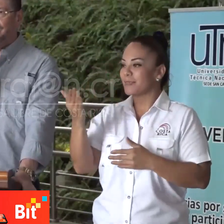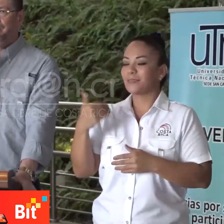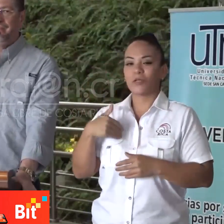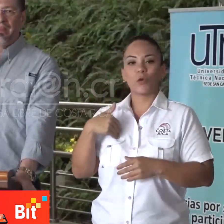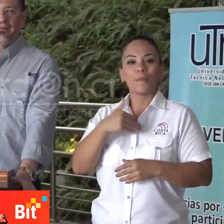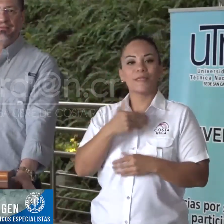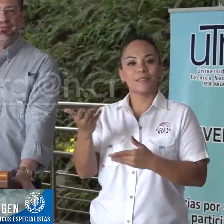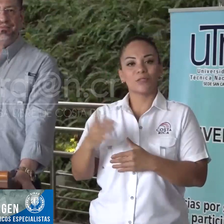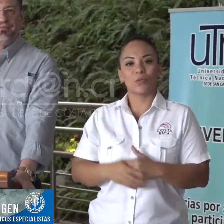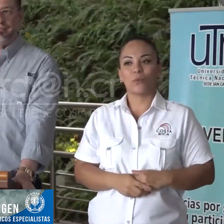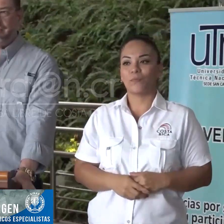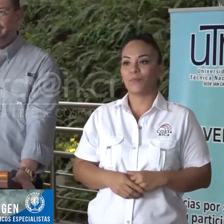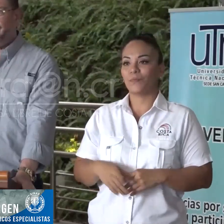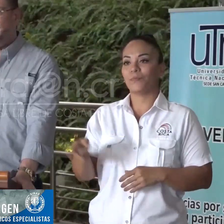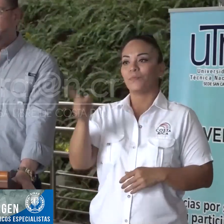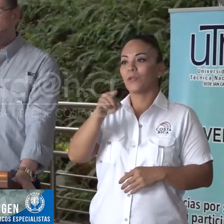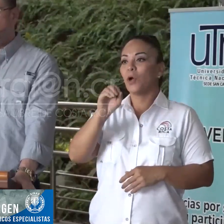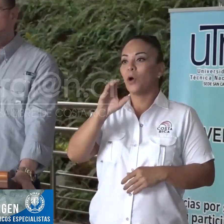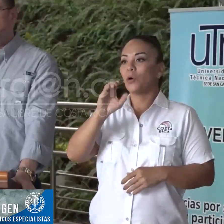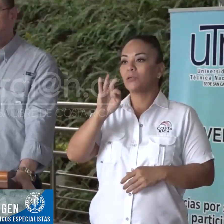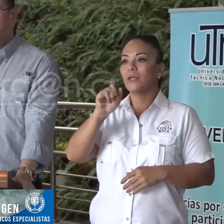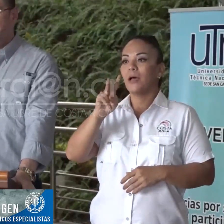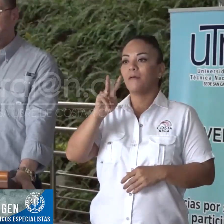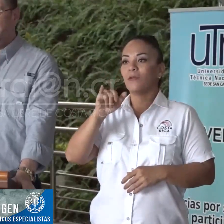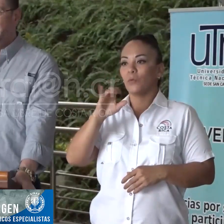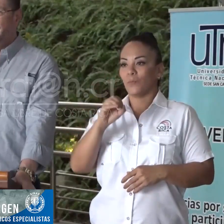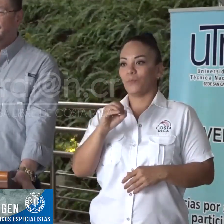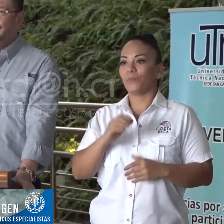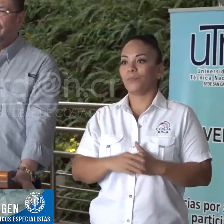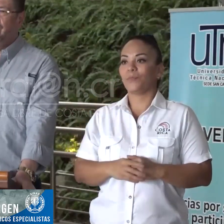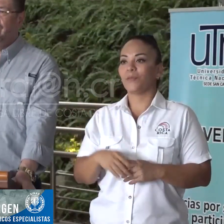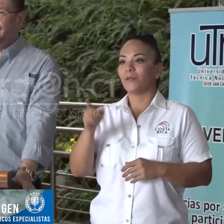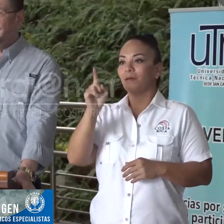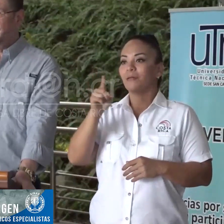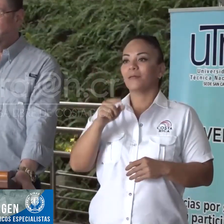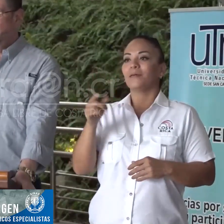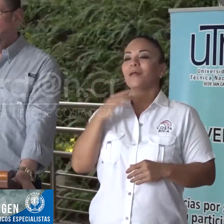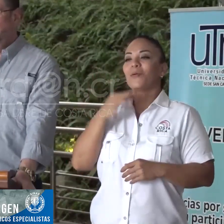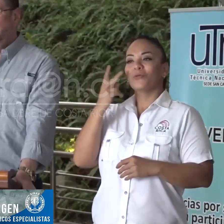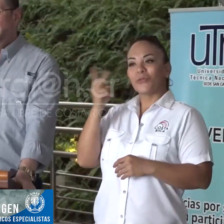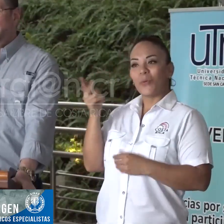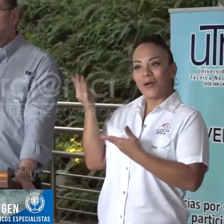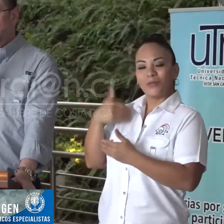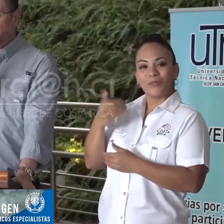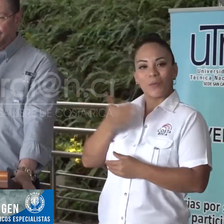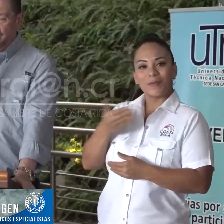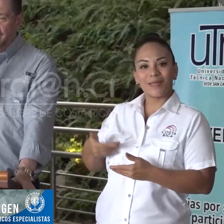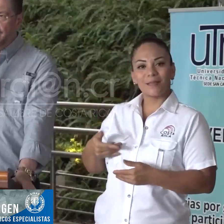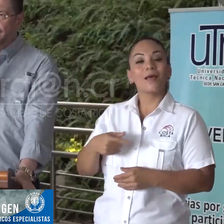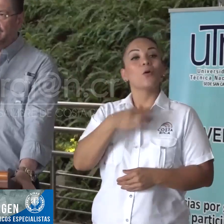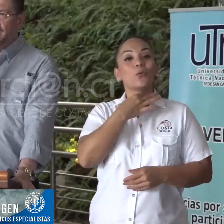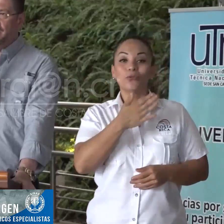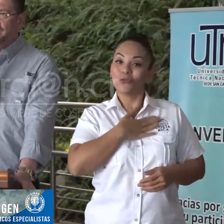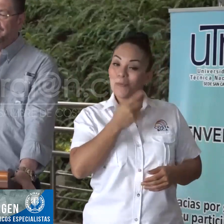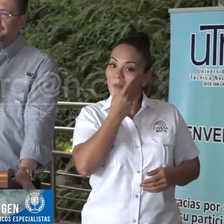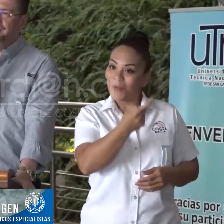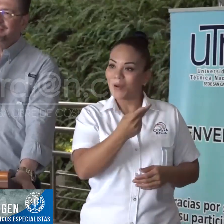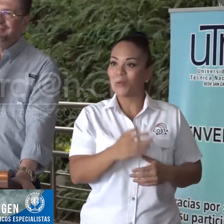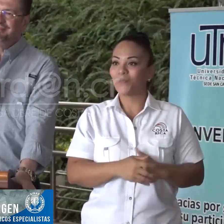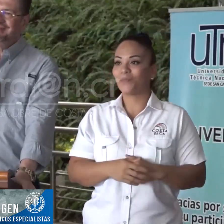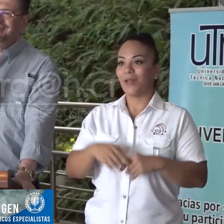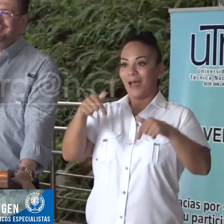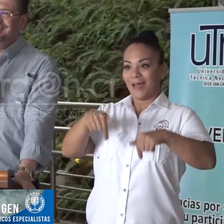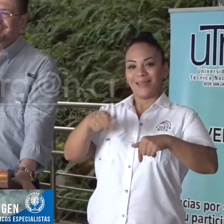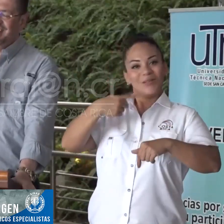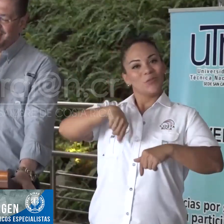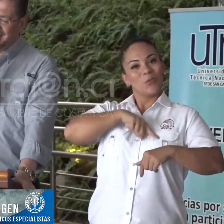ministro. Octavio Barrantes, de RCP Noticias. Señor presidente, qué gusto verlo. El gusto es mío, don Octavio. Aquí en nuestra